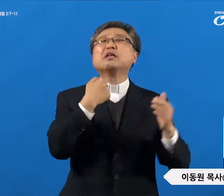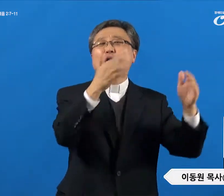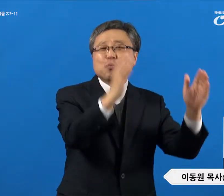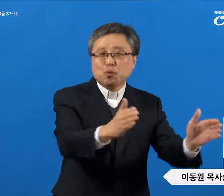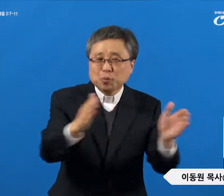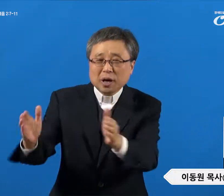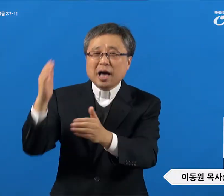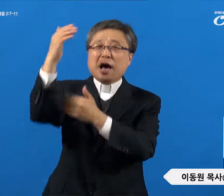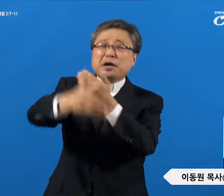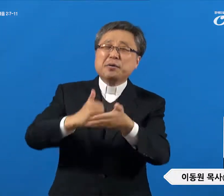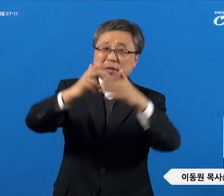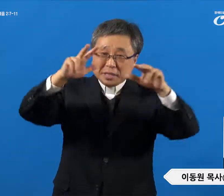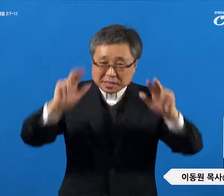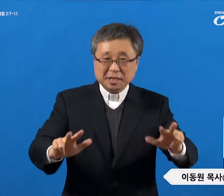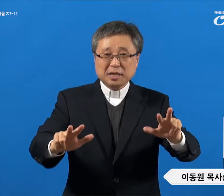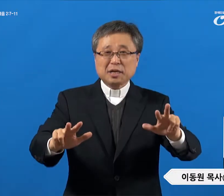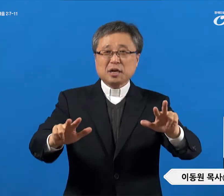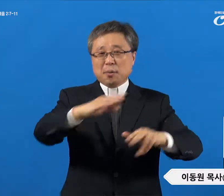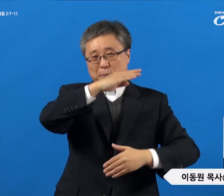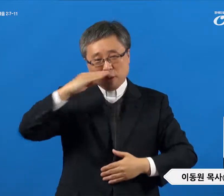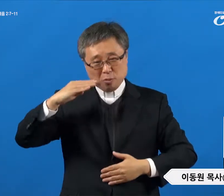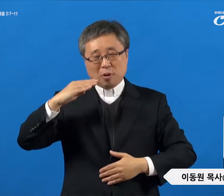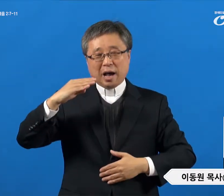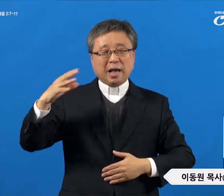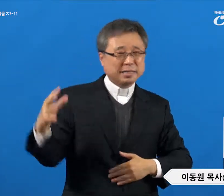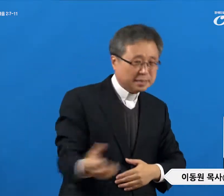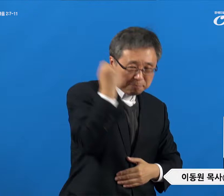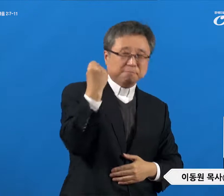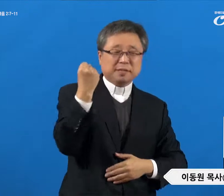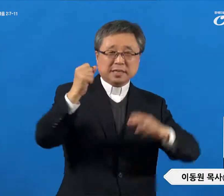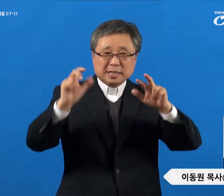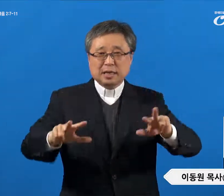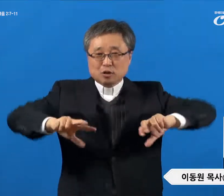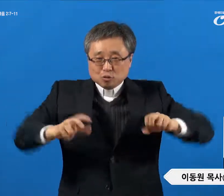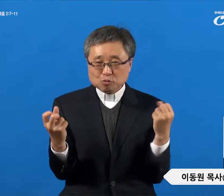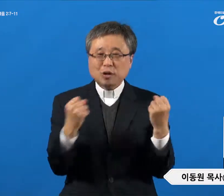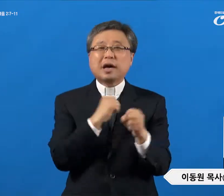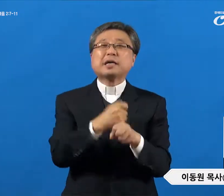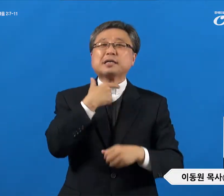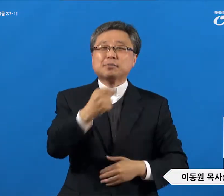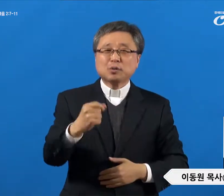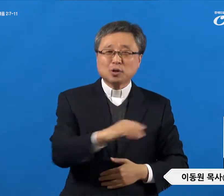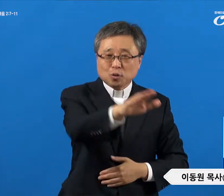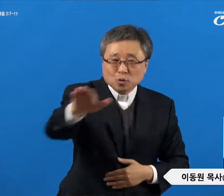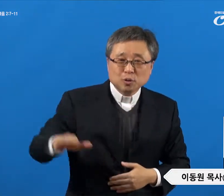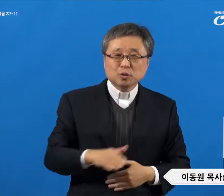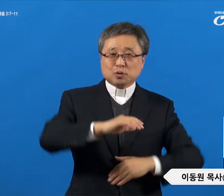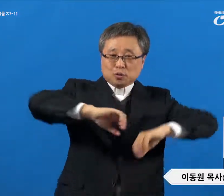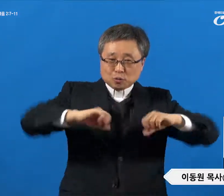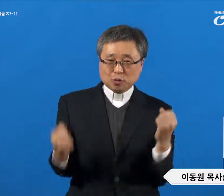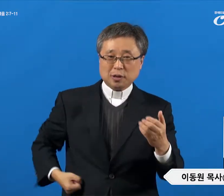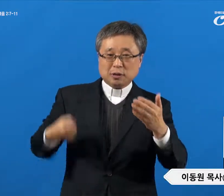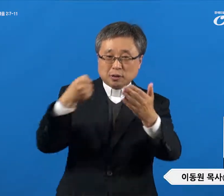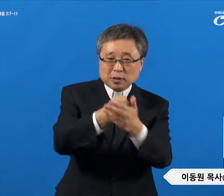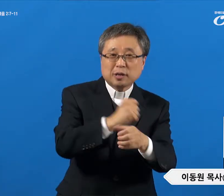하나님 이제는 바로잡겠습니다. 이제는 순종하겠습니다. 우리가 순종을 결단한다면 사랑하는